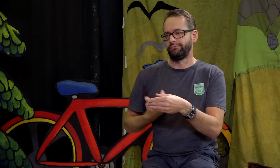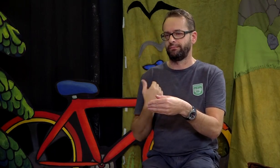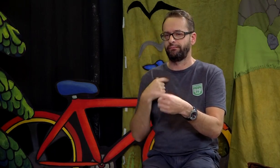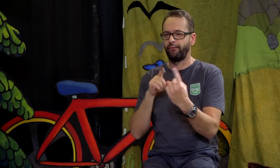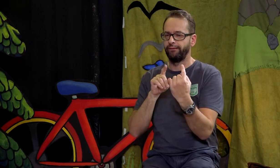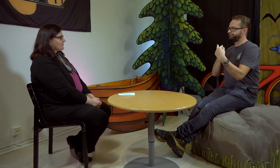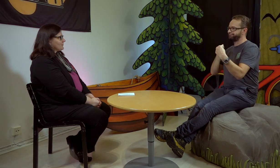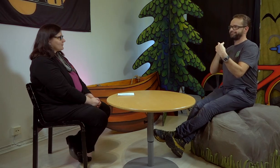sitten